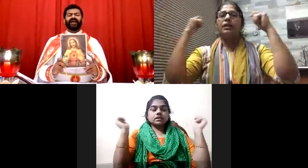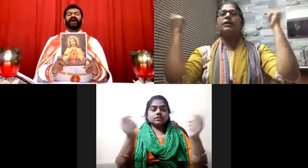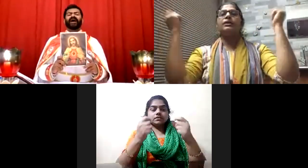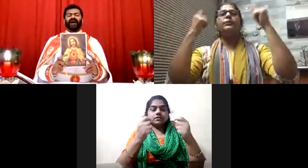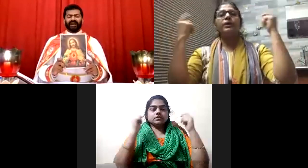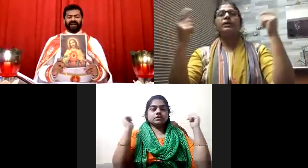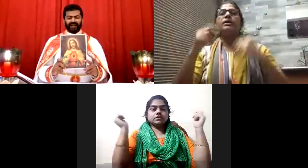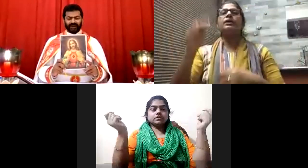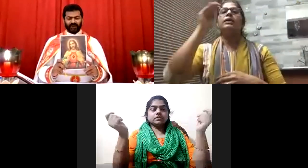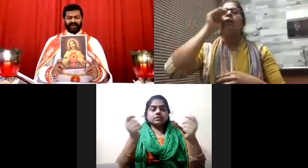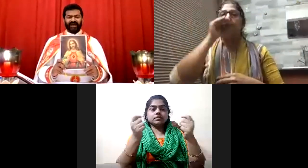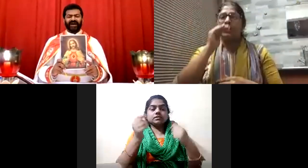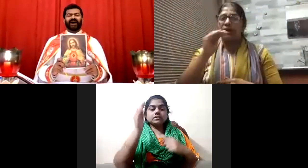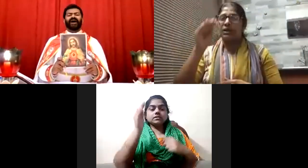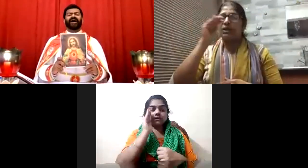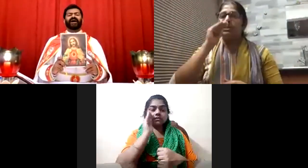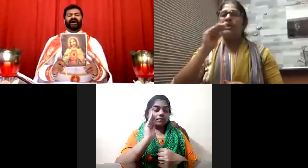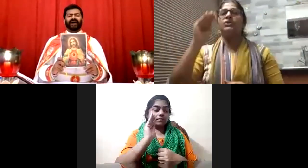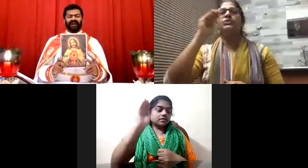പാടിയിടുന്നേൻ, ഹല്ലേലൂയ